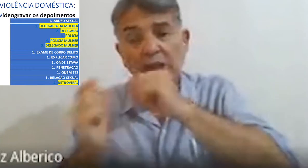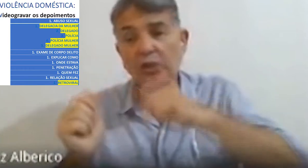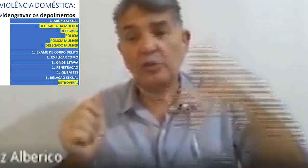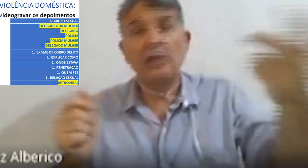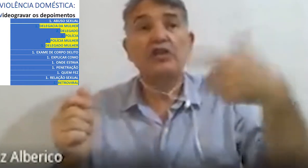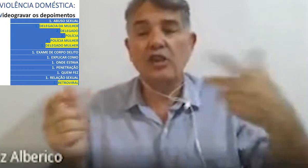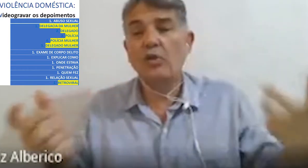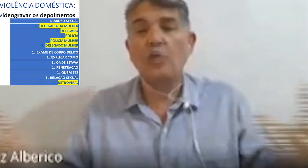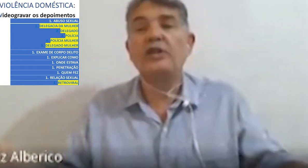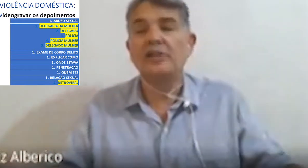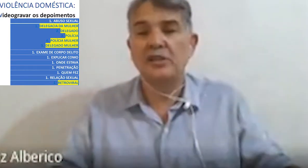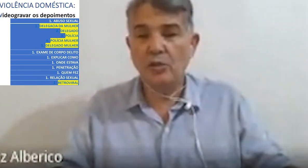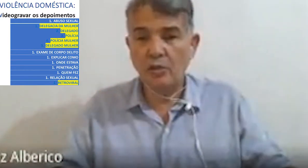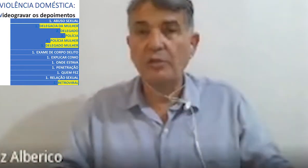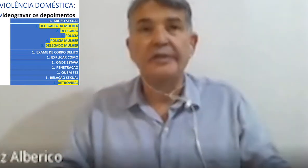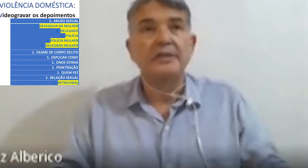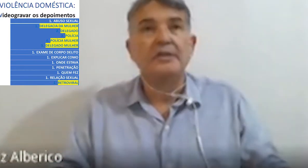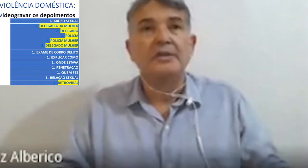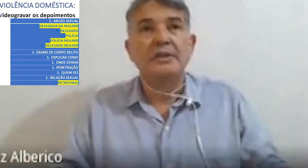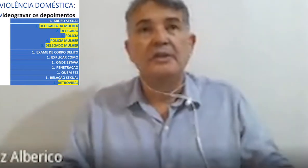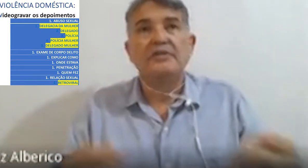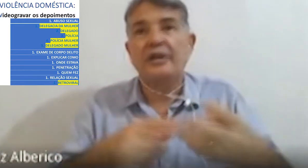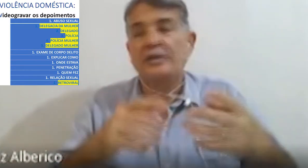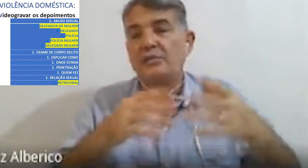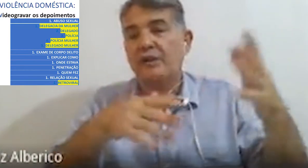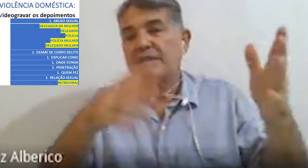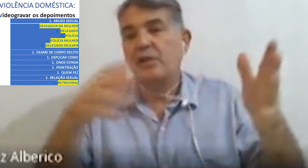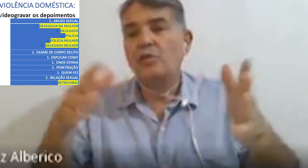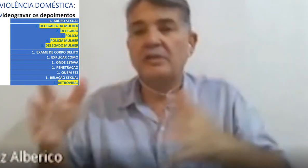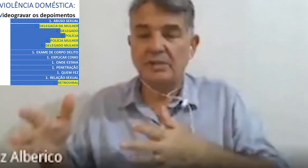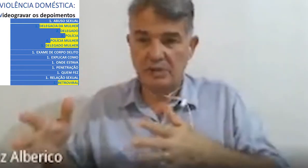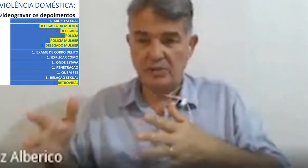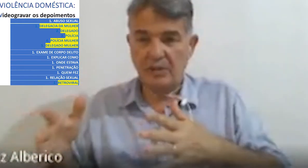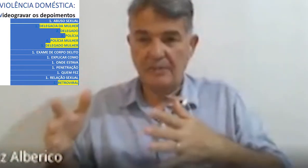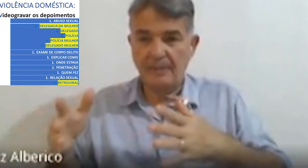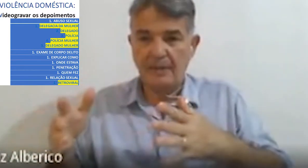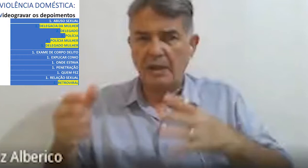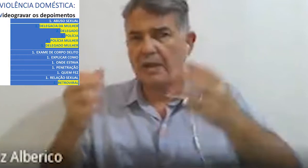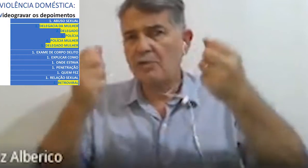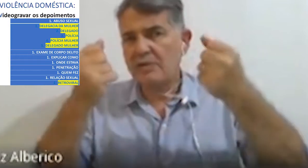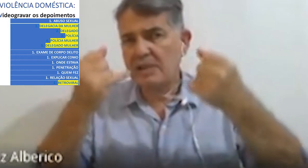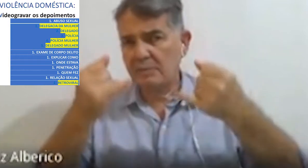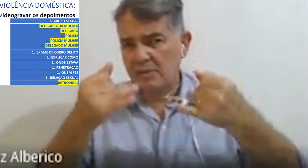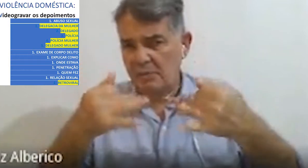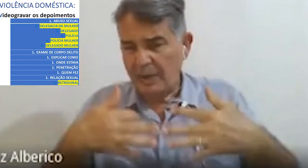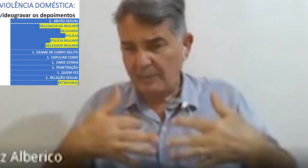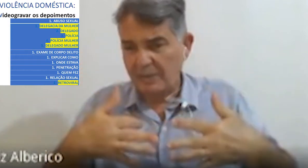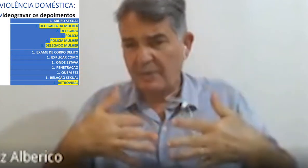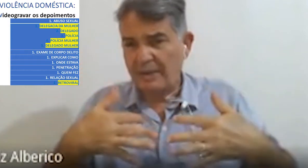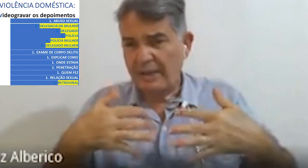dormindo e ele chegou. Então, vai sair contando a história. E quando você pede para explicar,